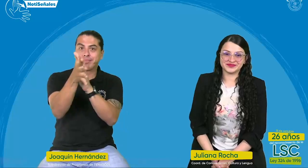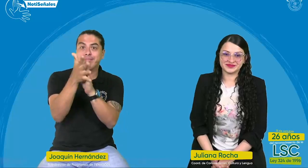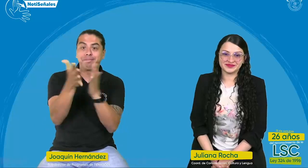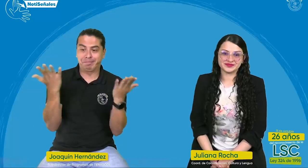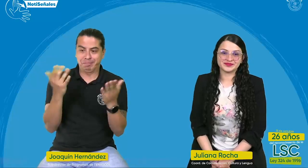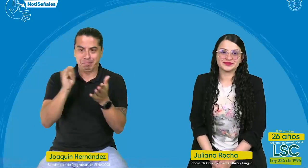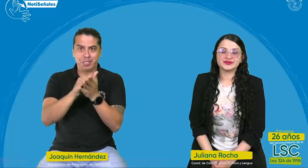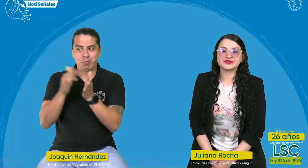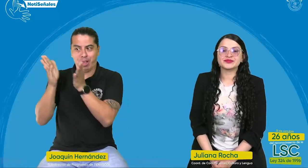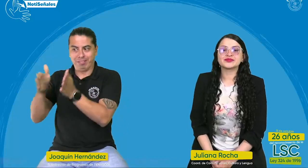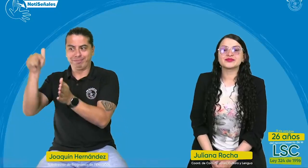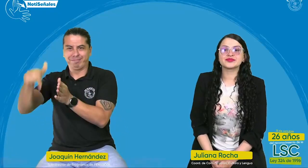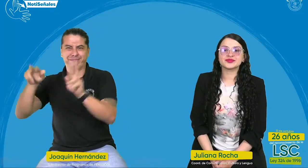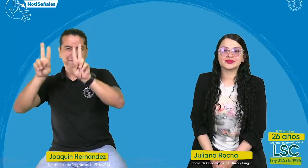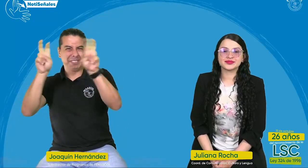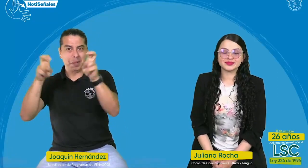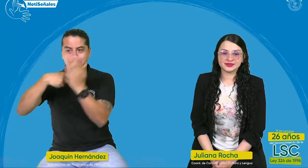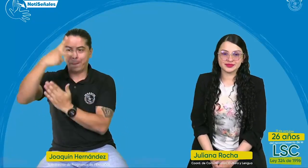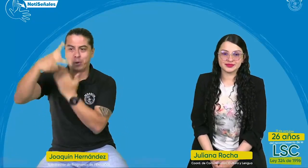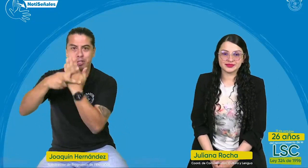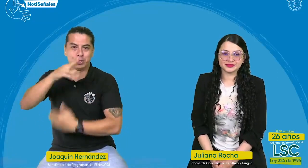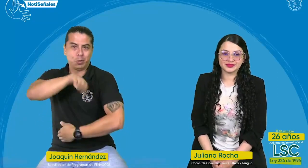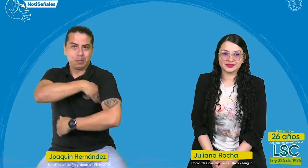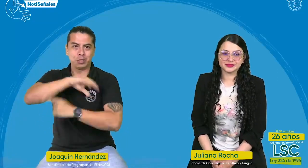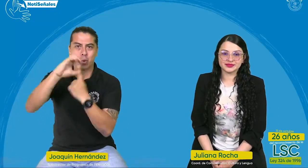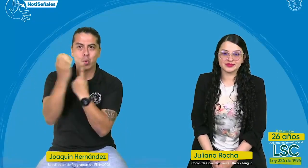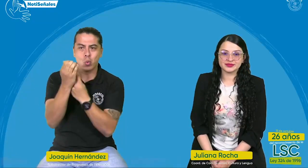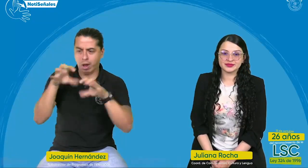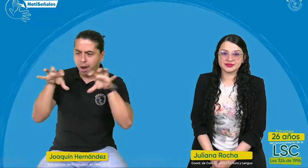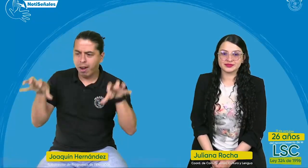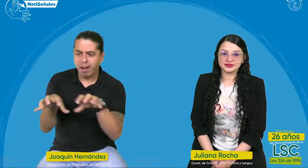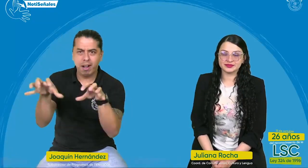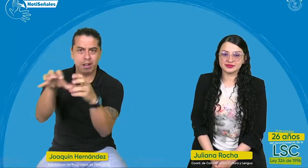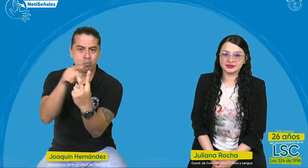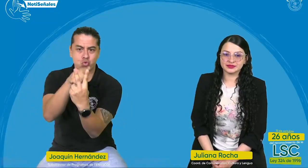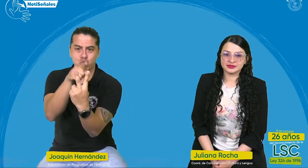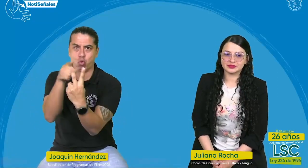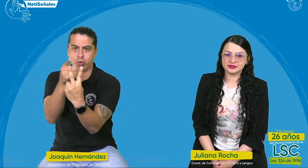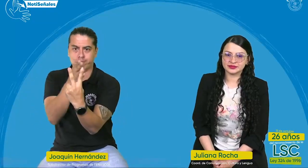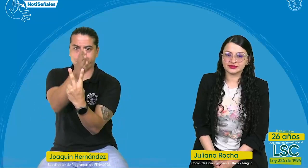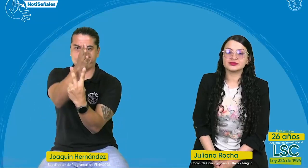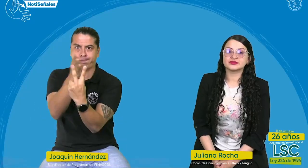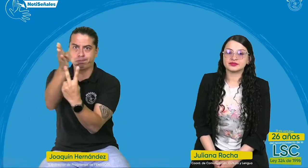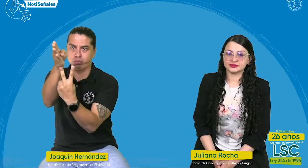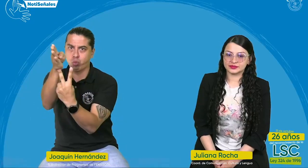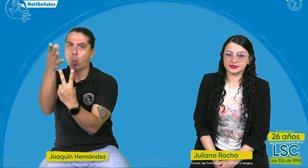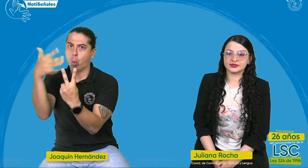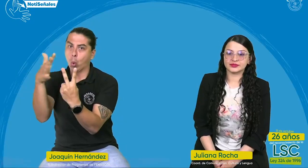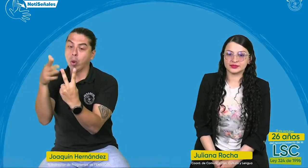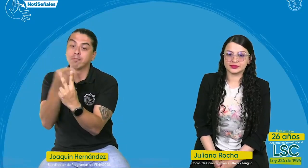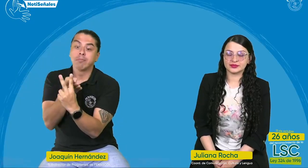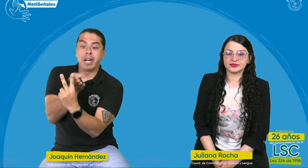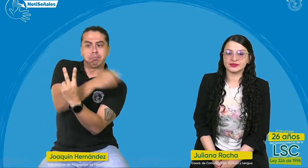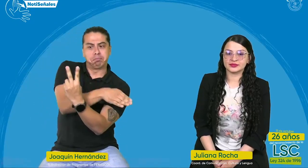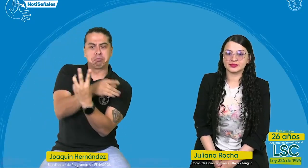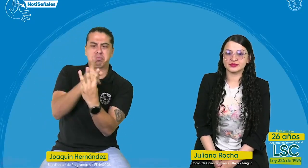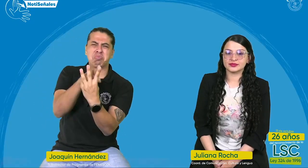señas colombiana Así es Y es que para hablar acerca de este proyecto vamos a hablar acerca de dos acciones que se han venido